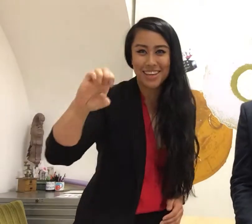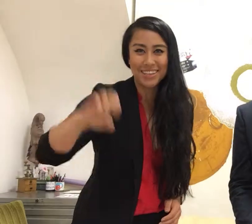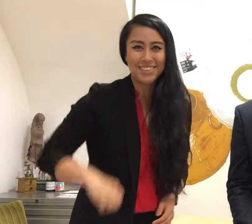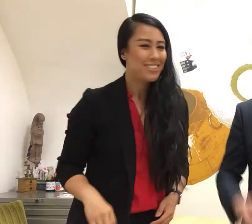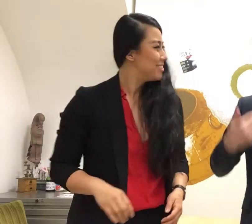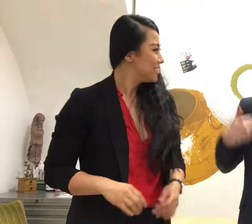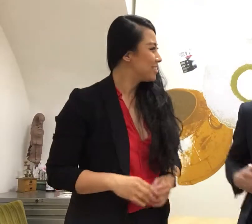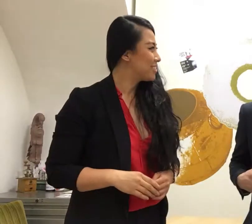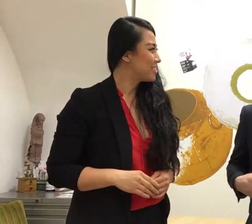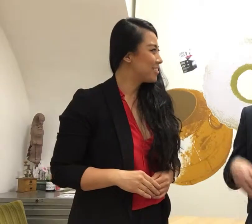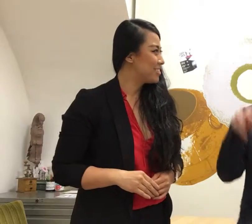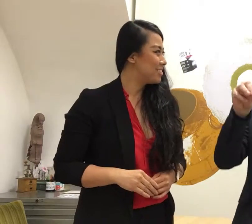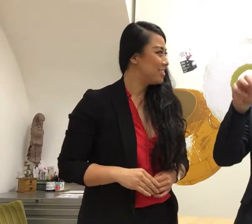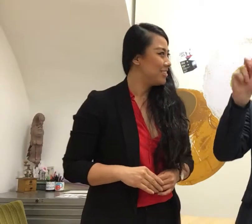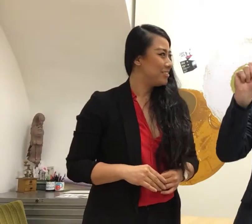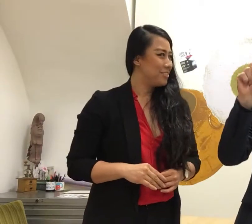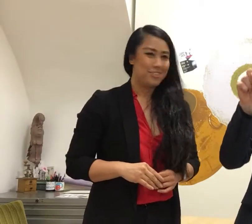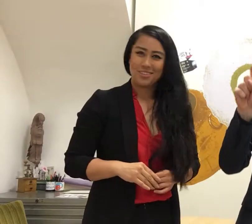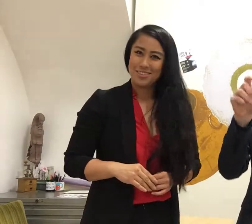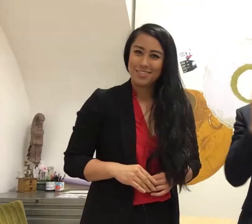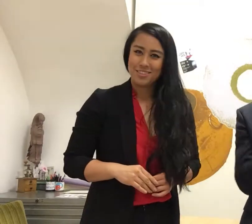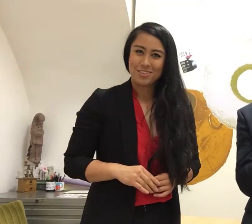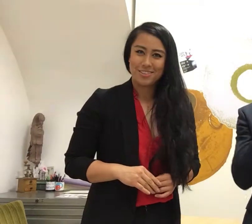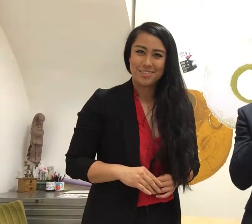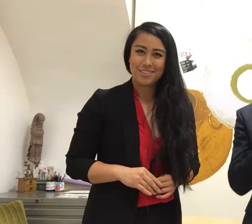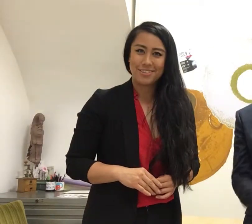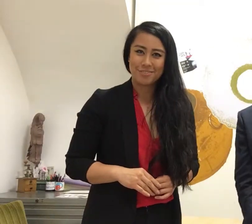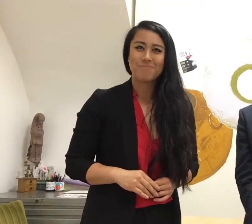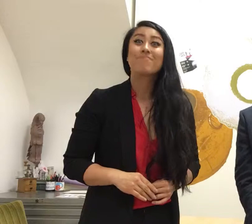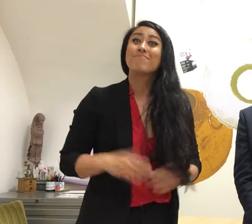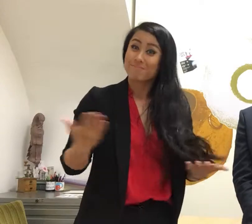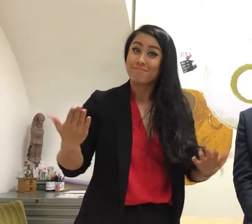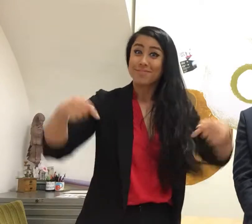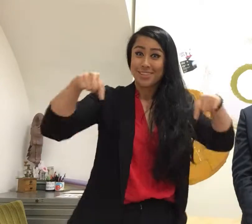Das ist die Alice. Ich bin der Max. Max.